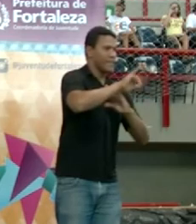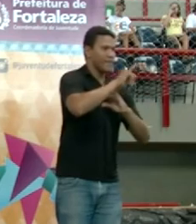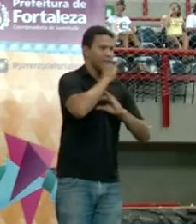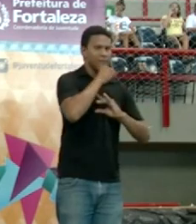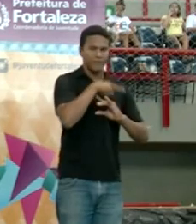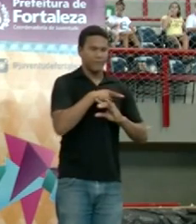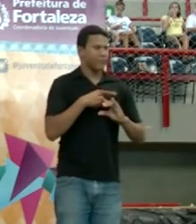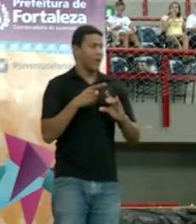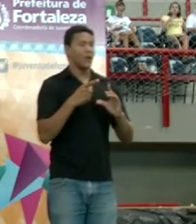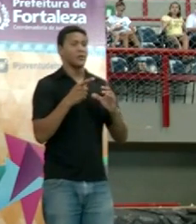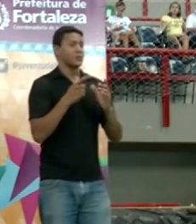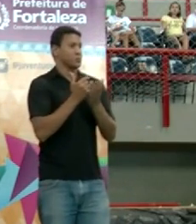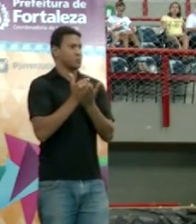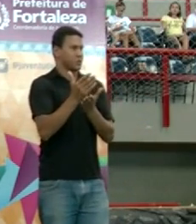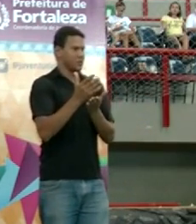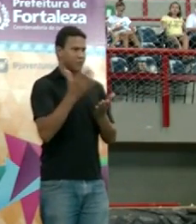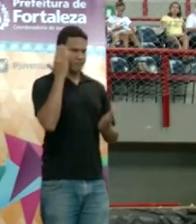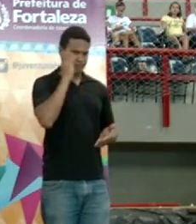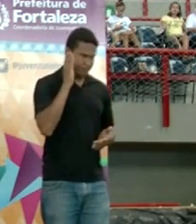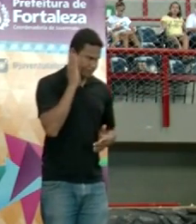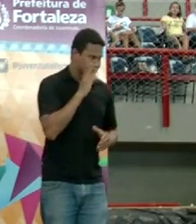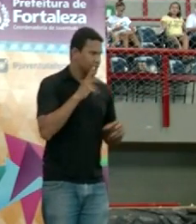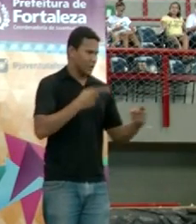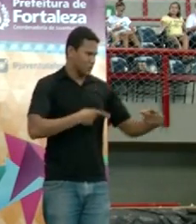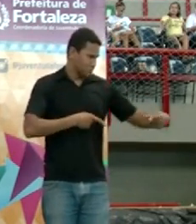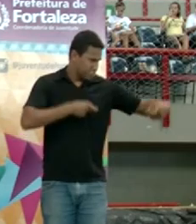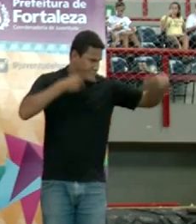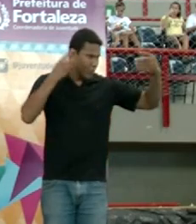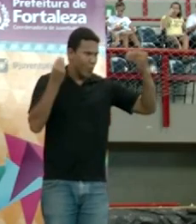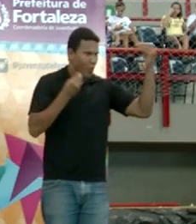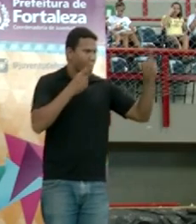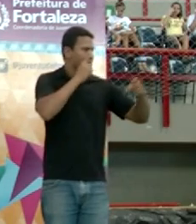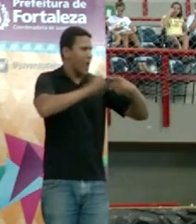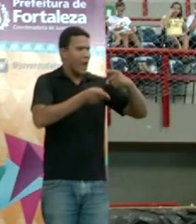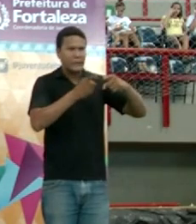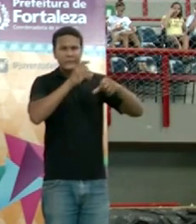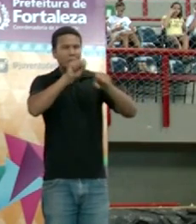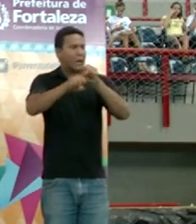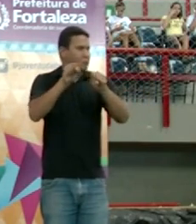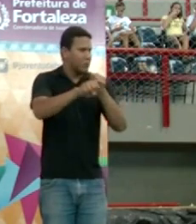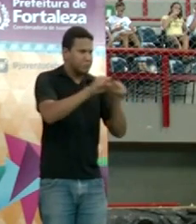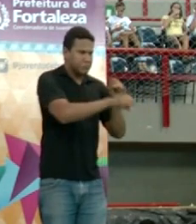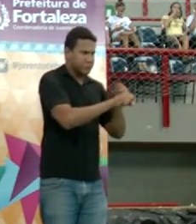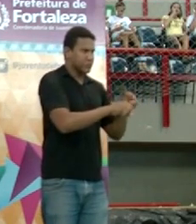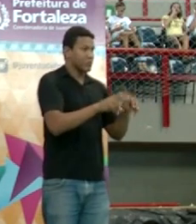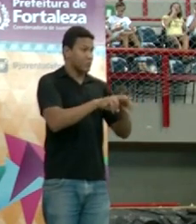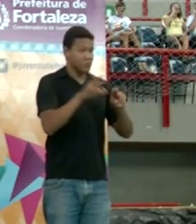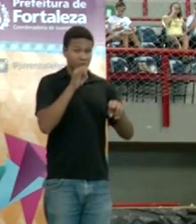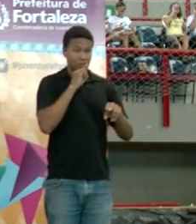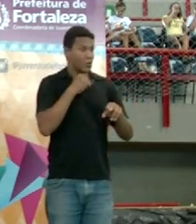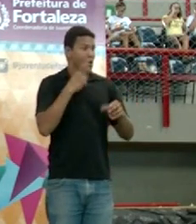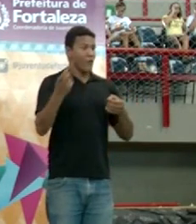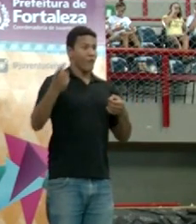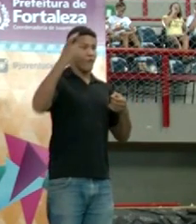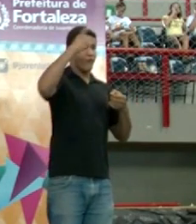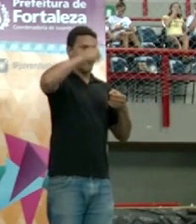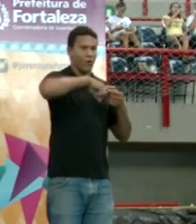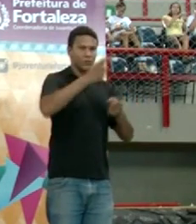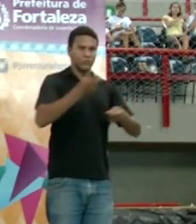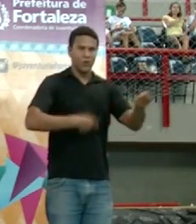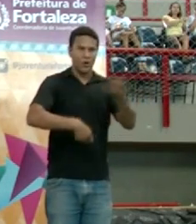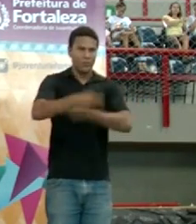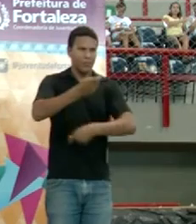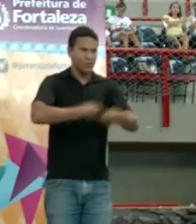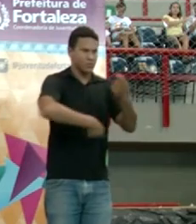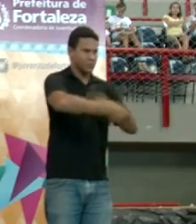uma outra mudança significativa. Nesse crescimento populacional e de produção, voltou o comércio. O